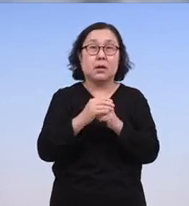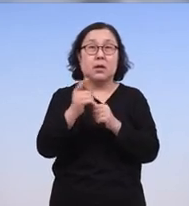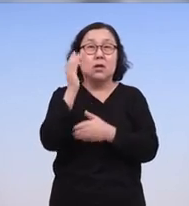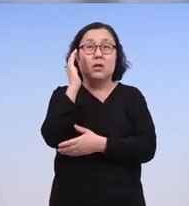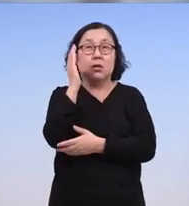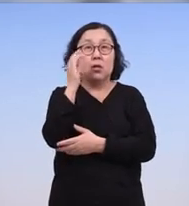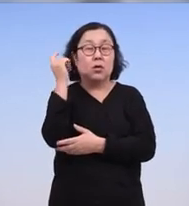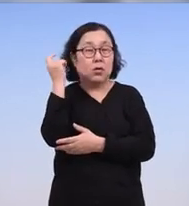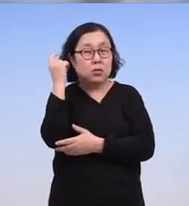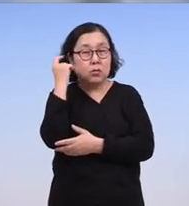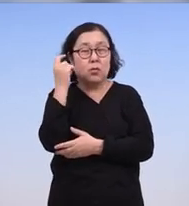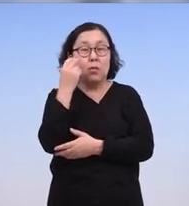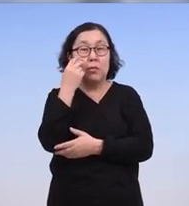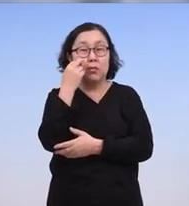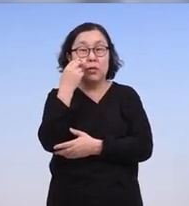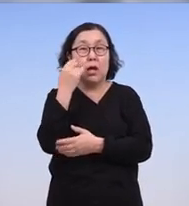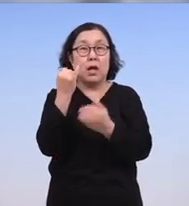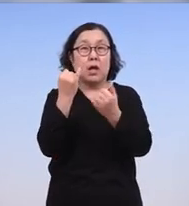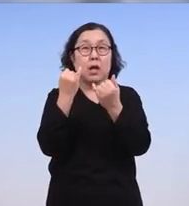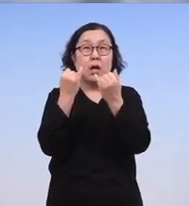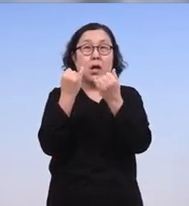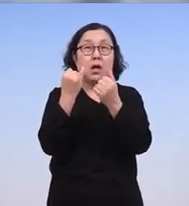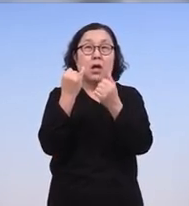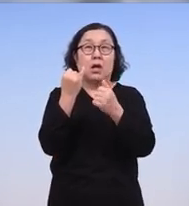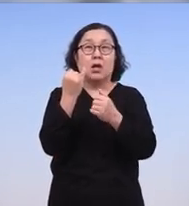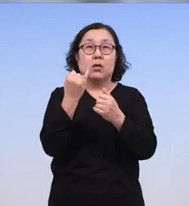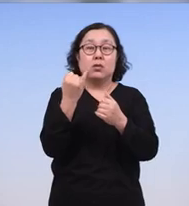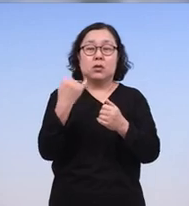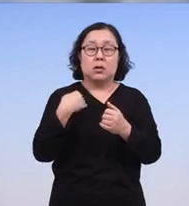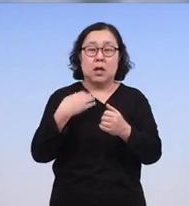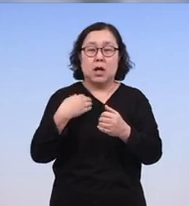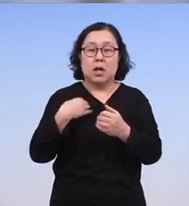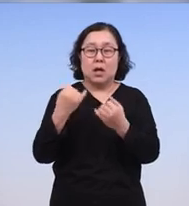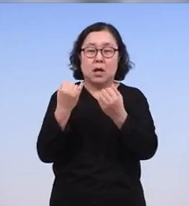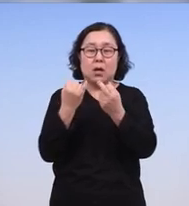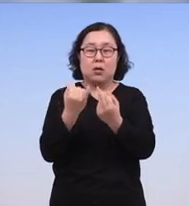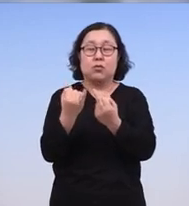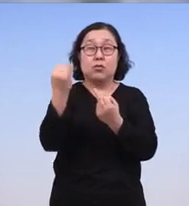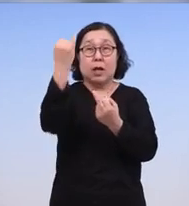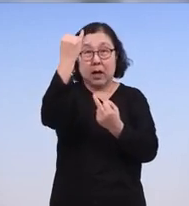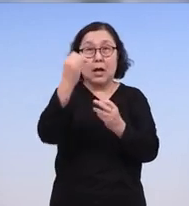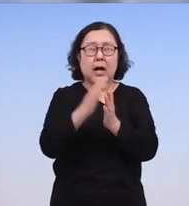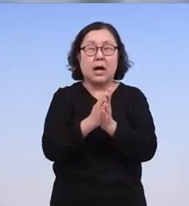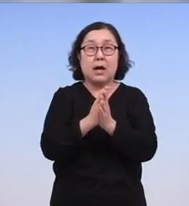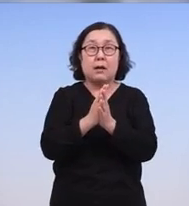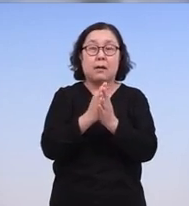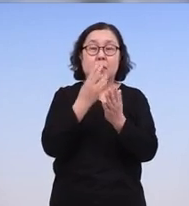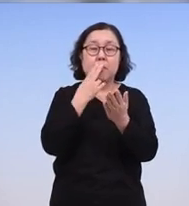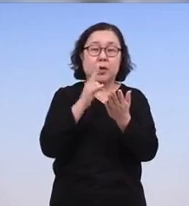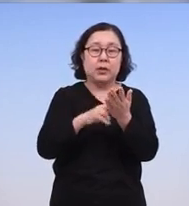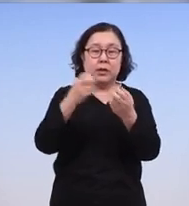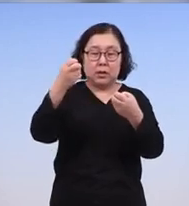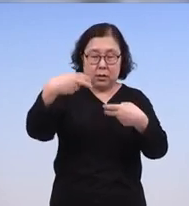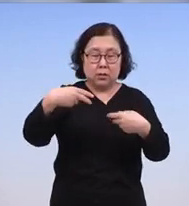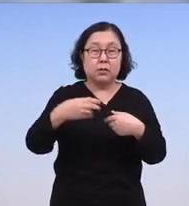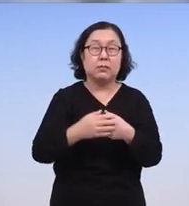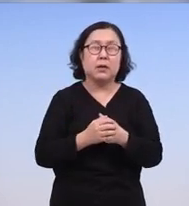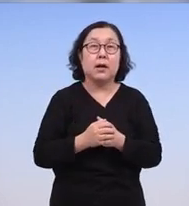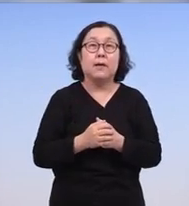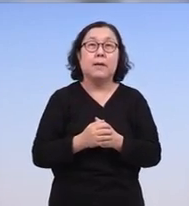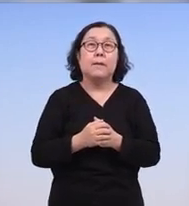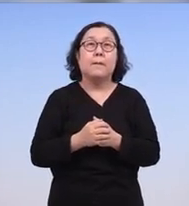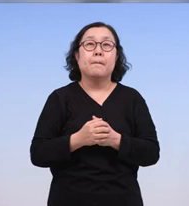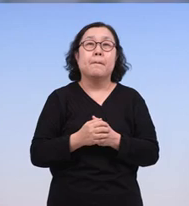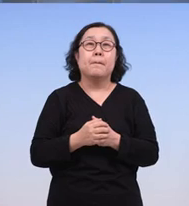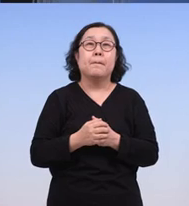않았습니까? 그 설교를 듣고는 미국의 저희 누나가, 이 현장을 지켰던 누나가 저한테 이제 글을 보내왔는데요, 내용을